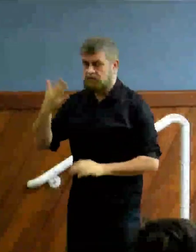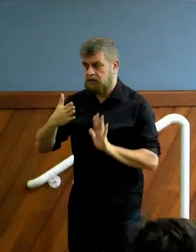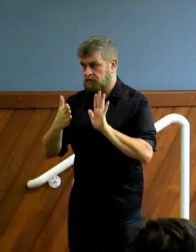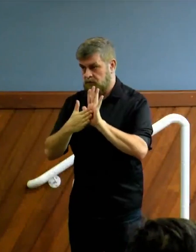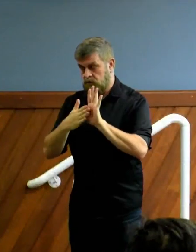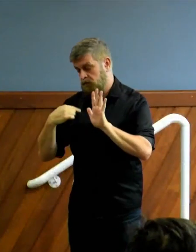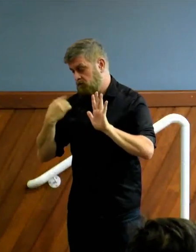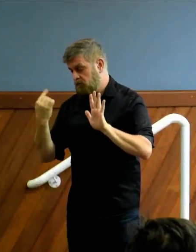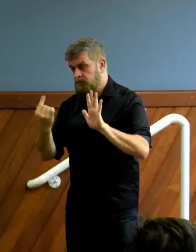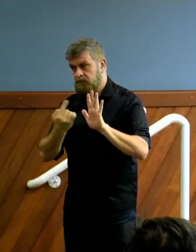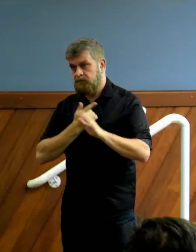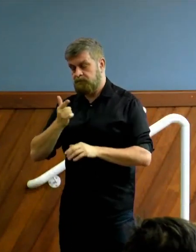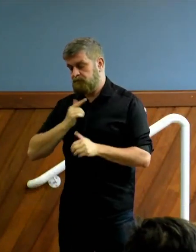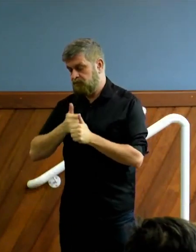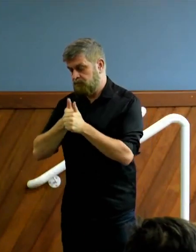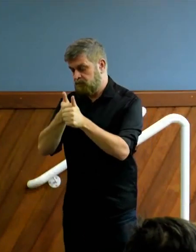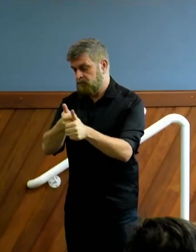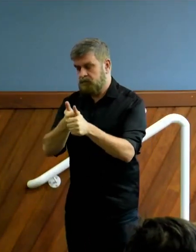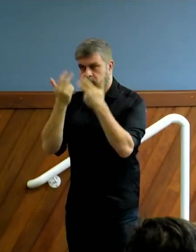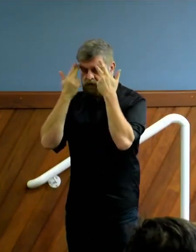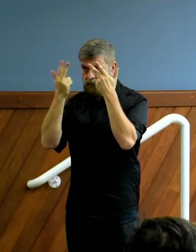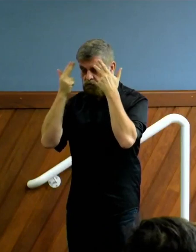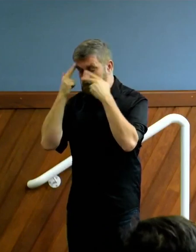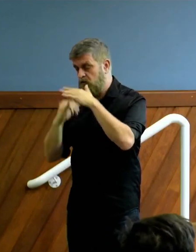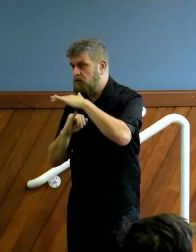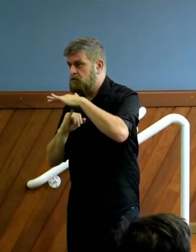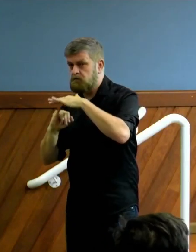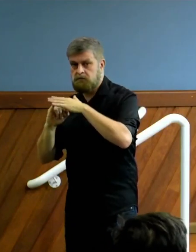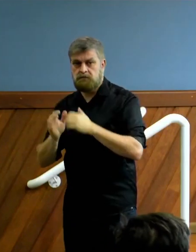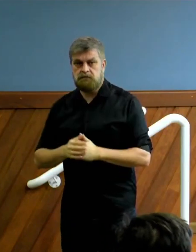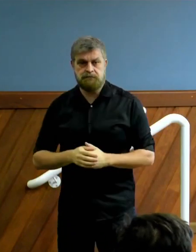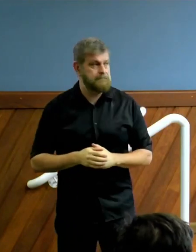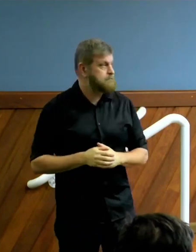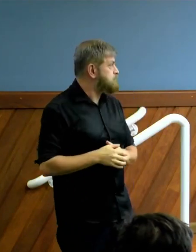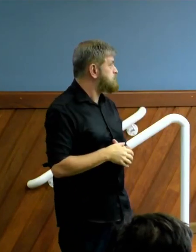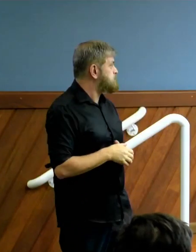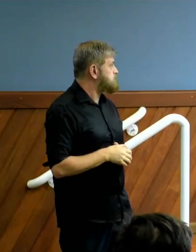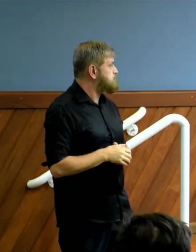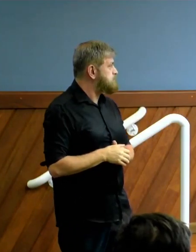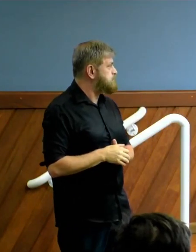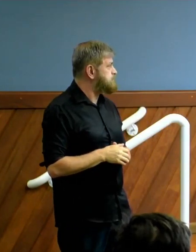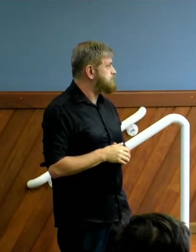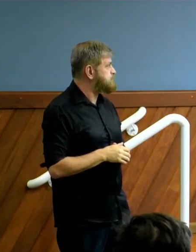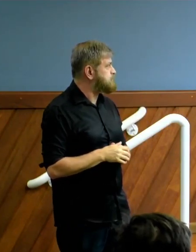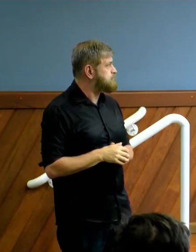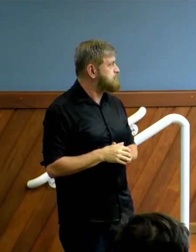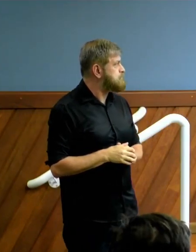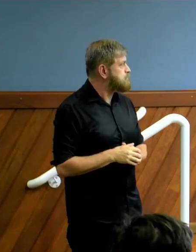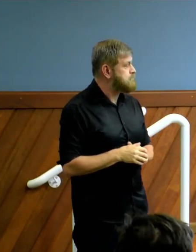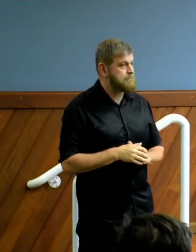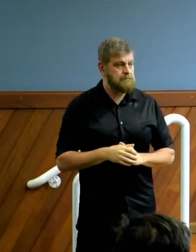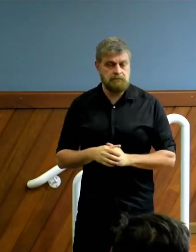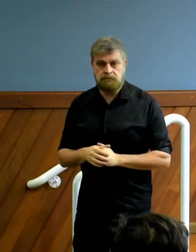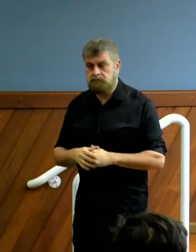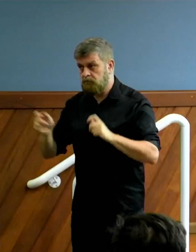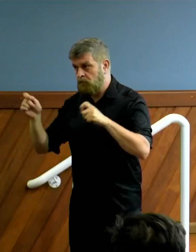proposta que a gente, né, tem seguido, né, e que é muito comum, né, nas instituições. Na verdade,